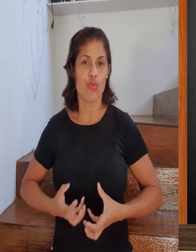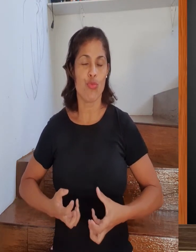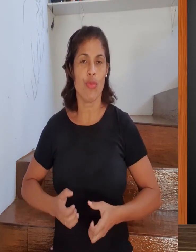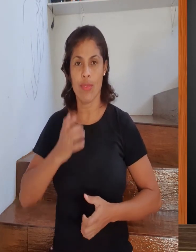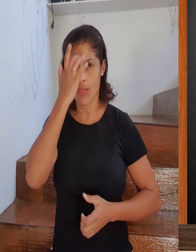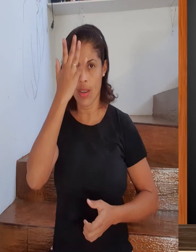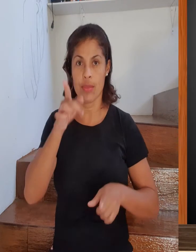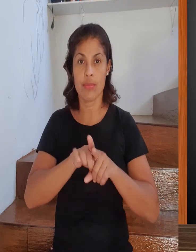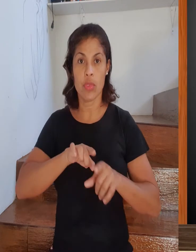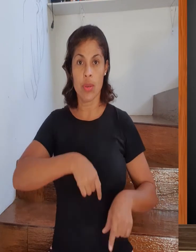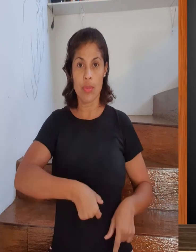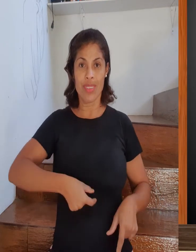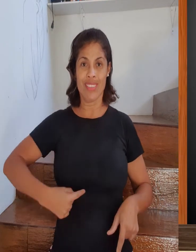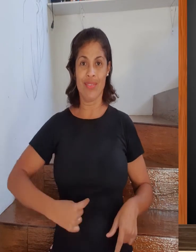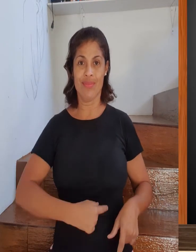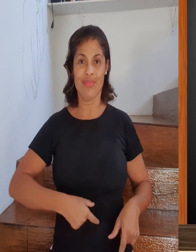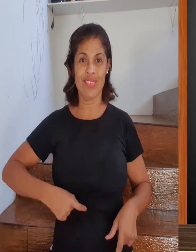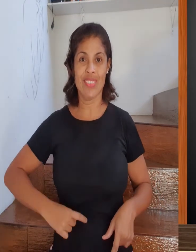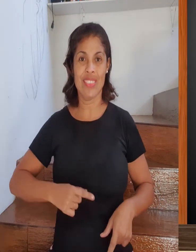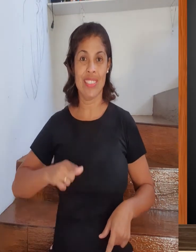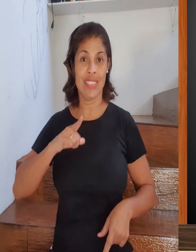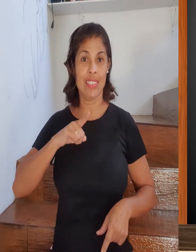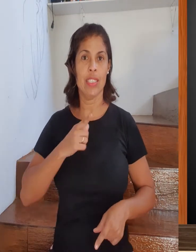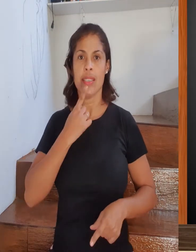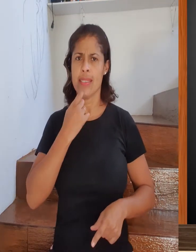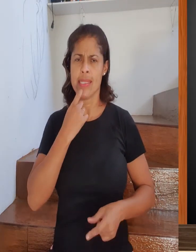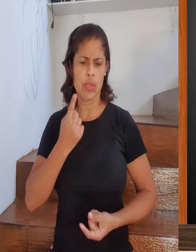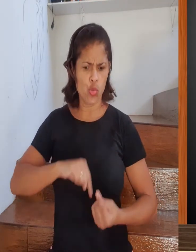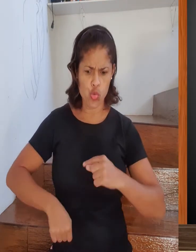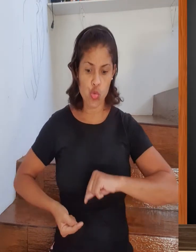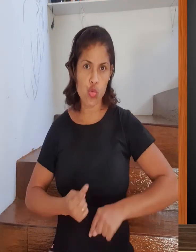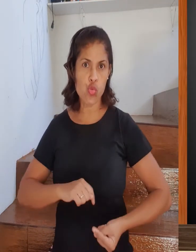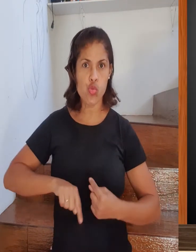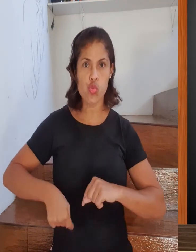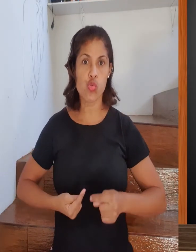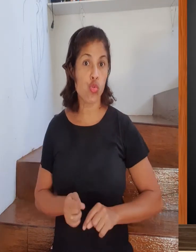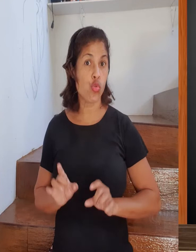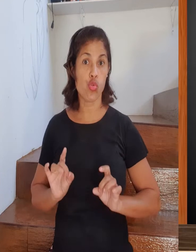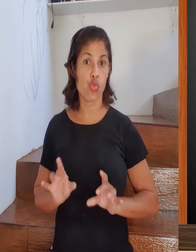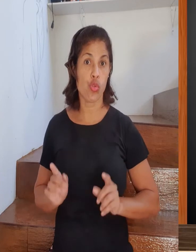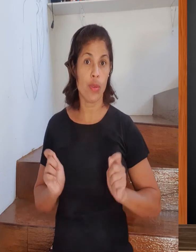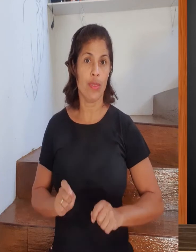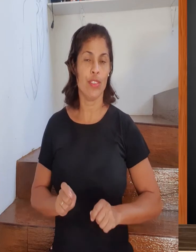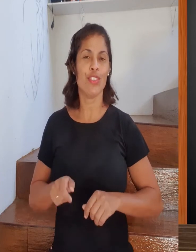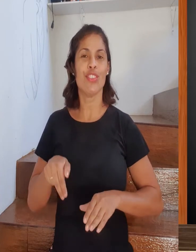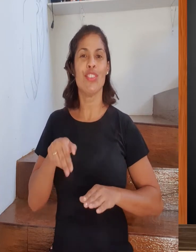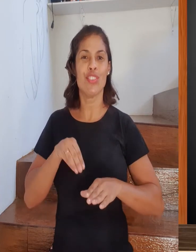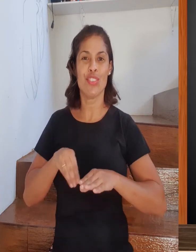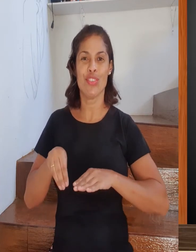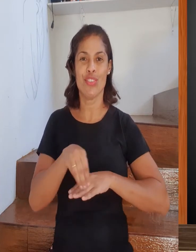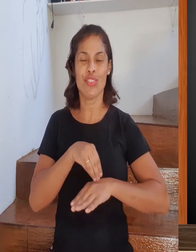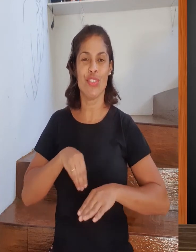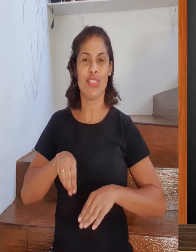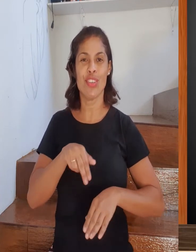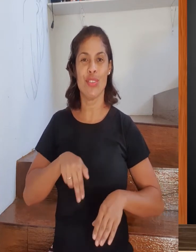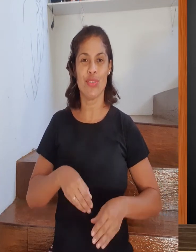Além disso, nosso intestino possui uma rica circulação sanguínea e é especializado na absorção de